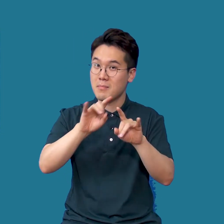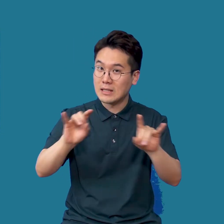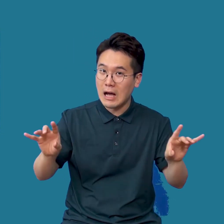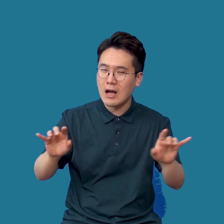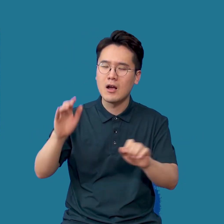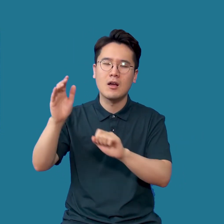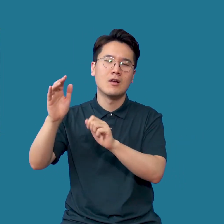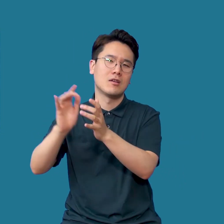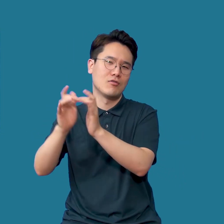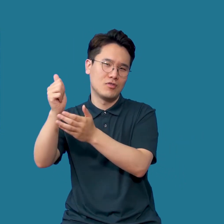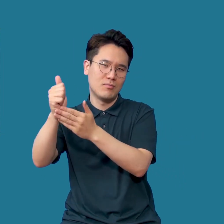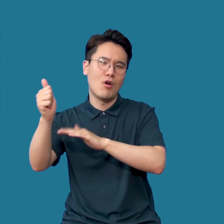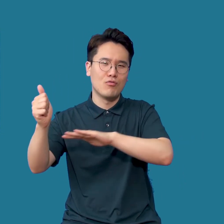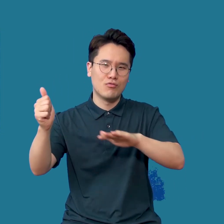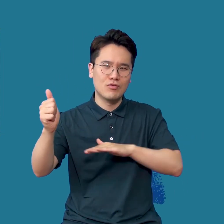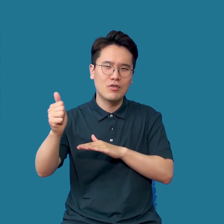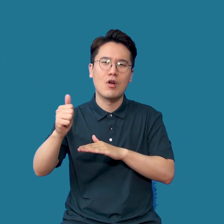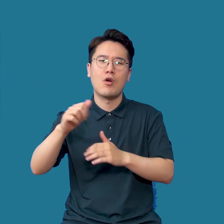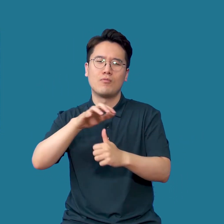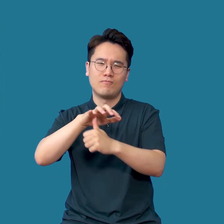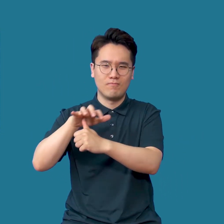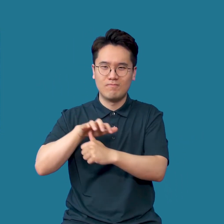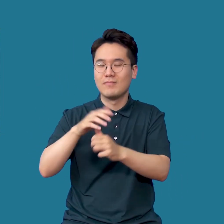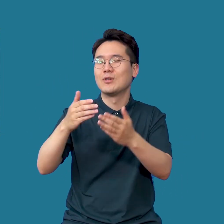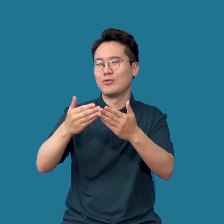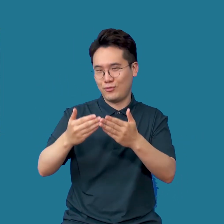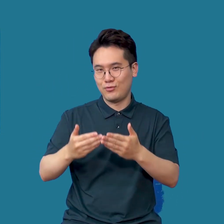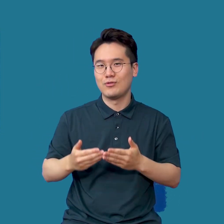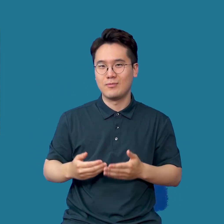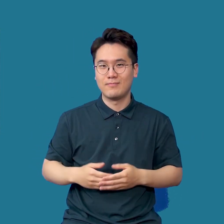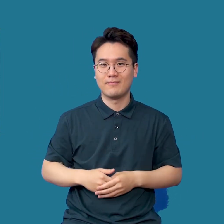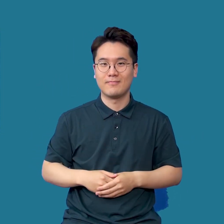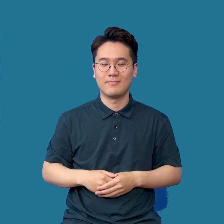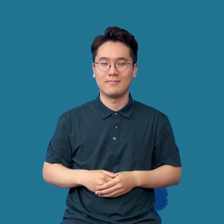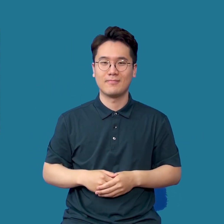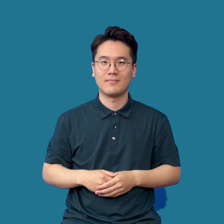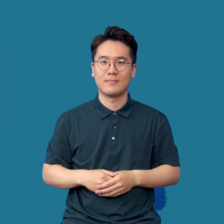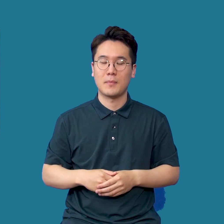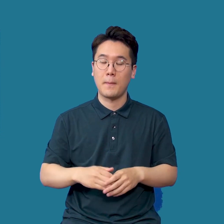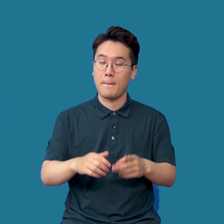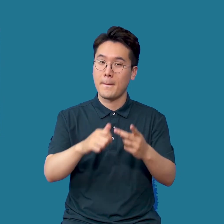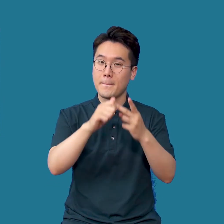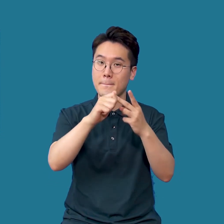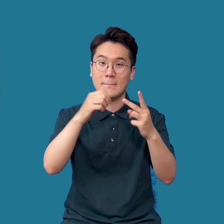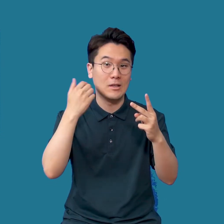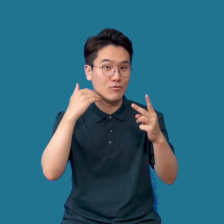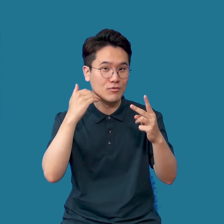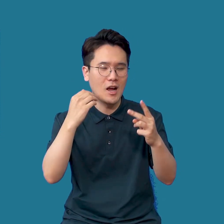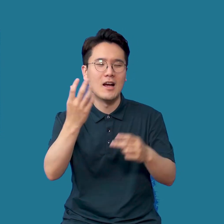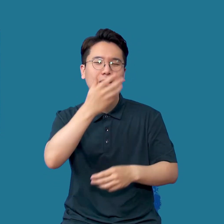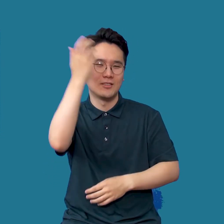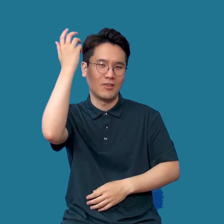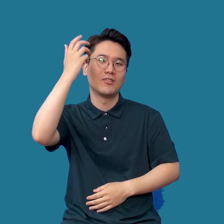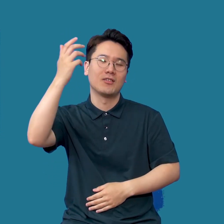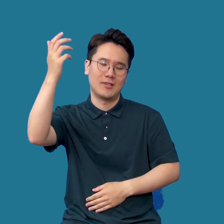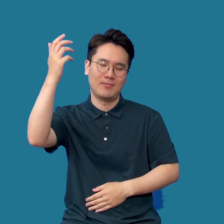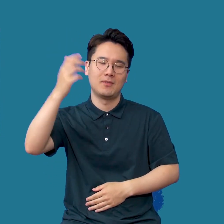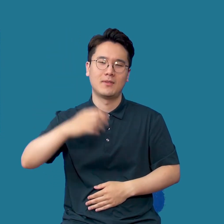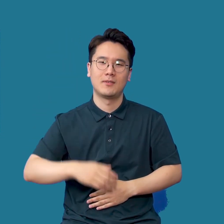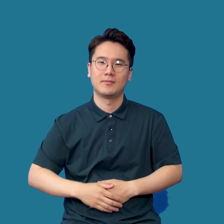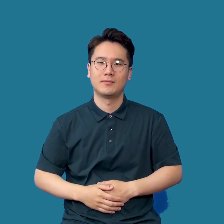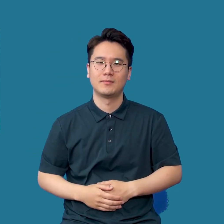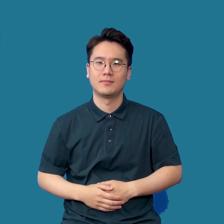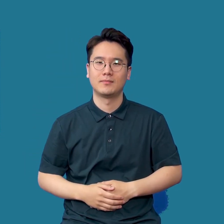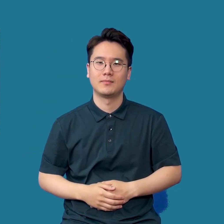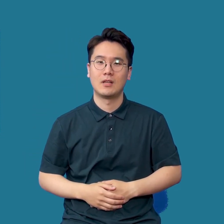그런 하나님 보좌 우편에 계신 중보자이십니다. 또 한 분 중보자는 성령님입니다. 성령님은